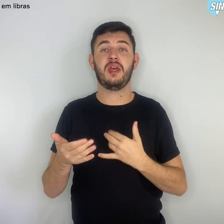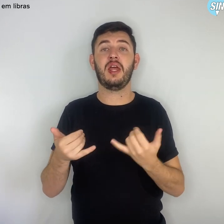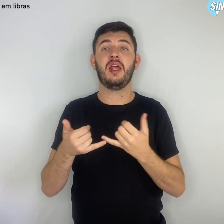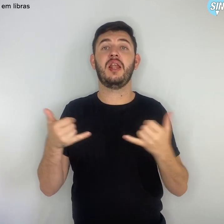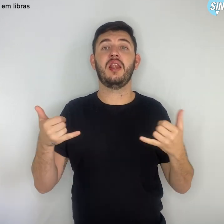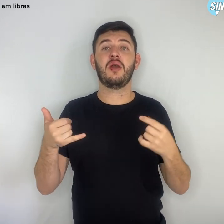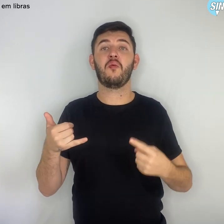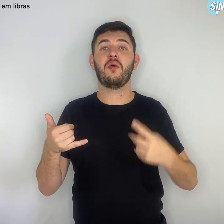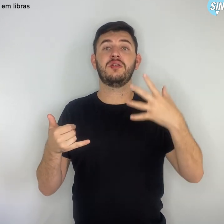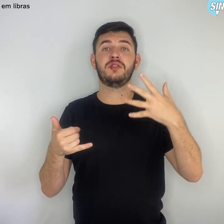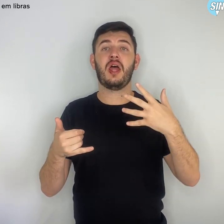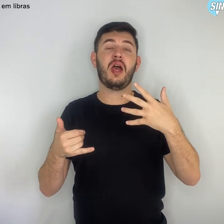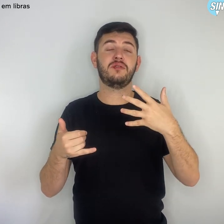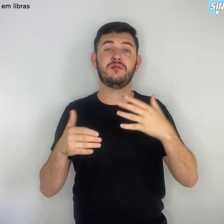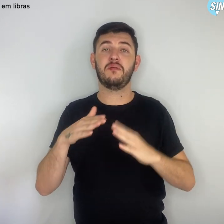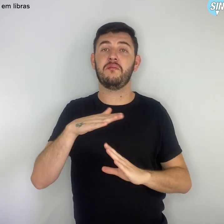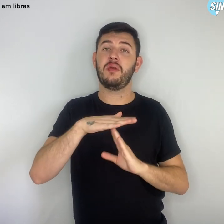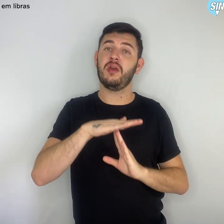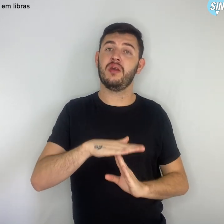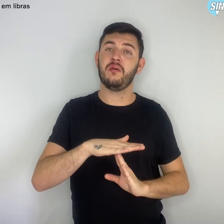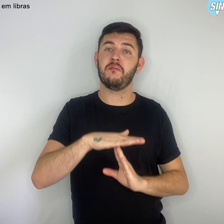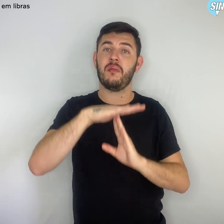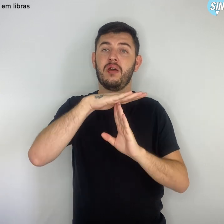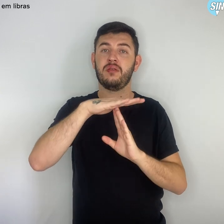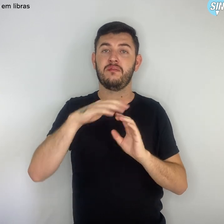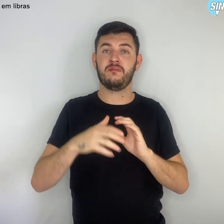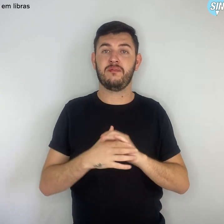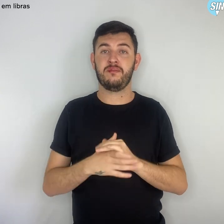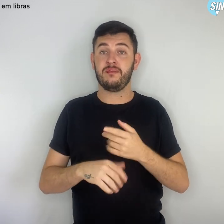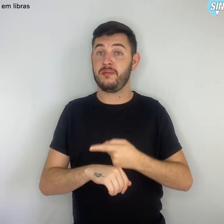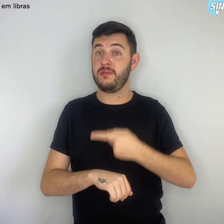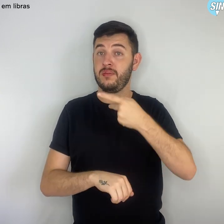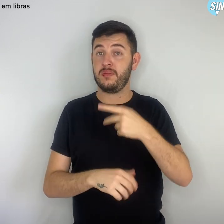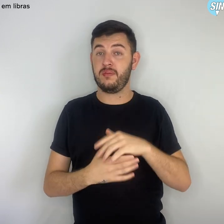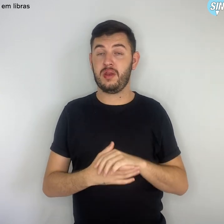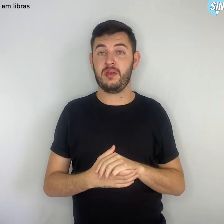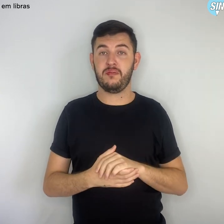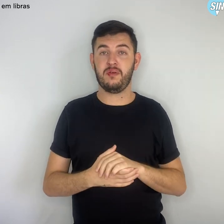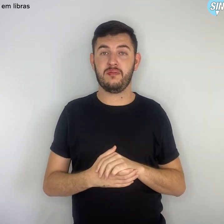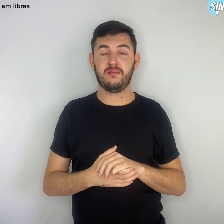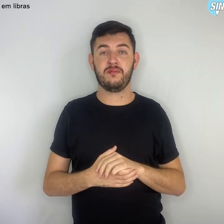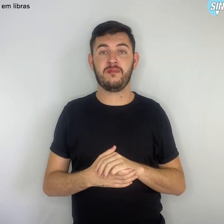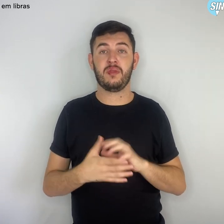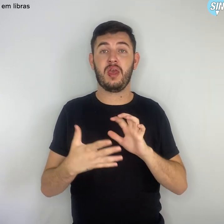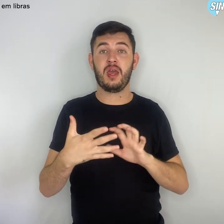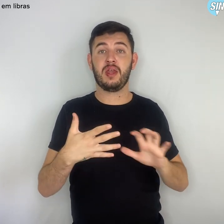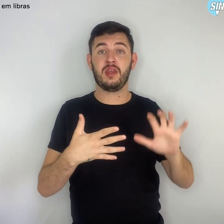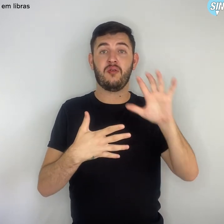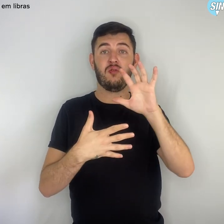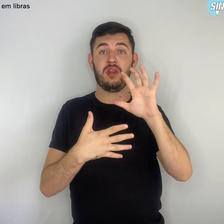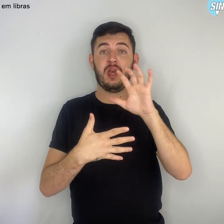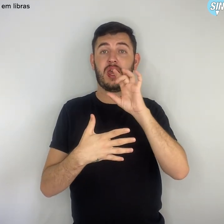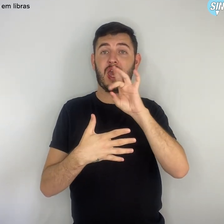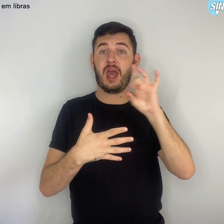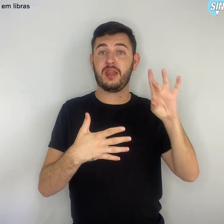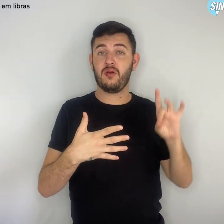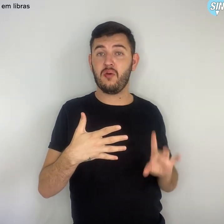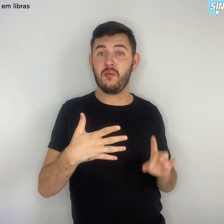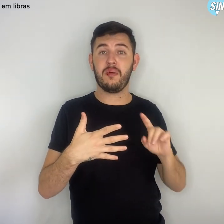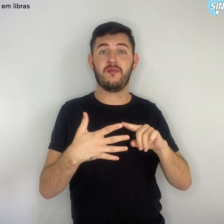Premiação. Serão premiados os três primeiros lugares de cada categoria. Em todas elas,